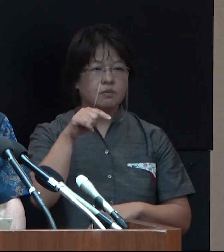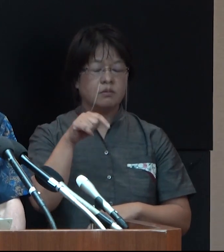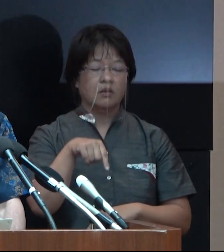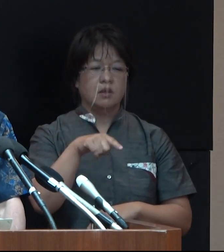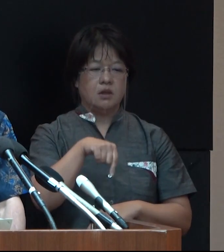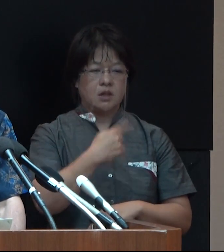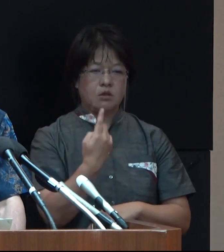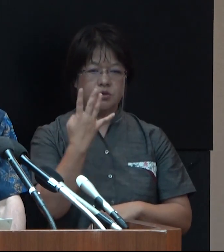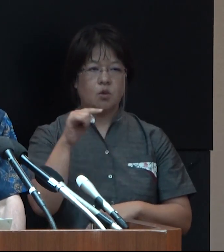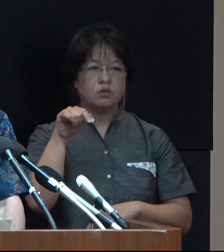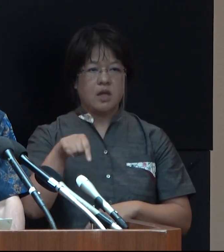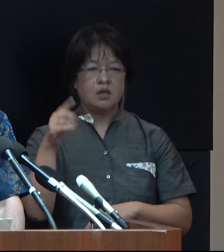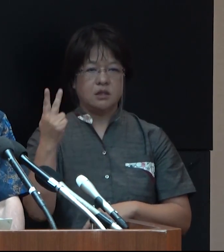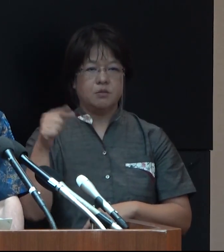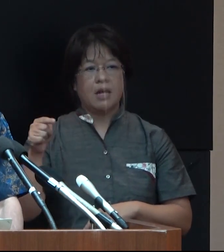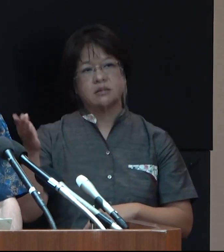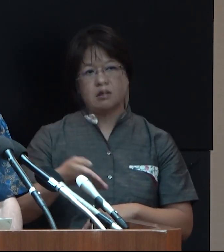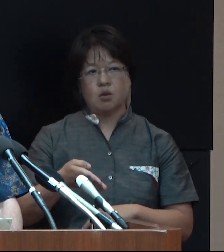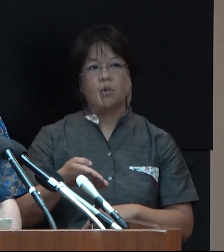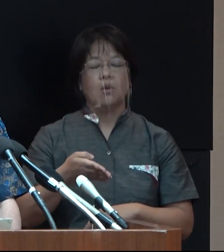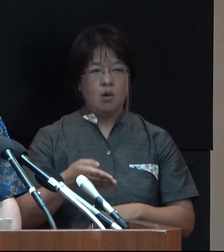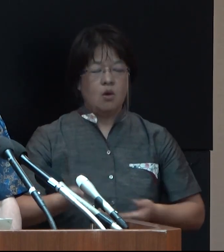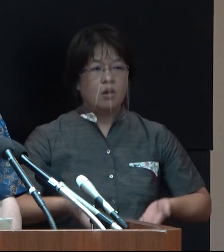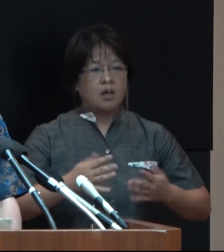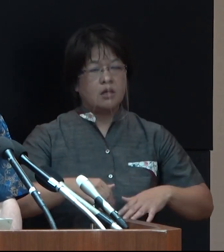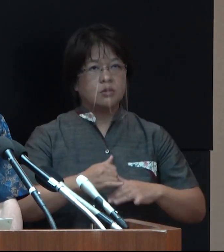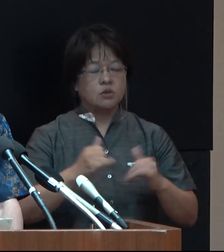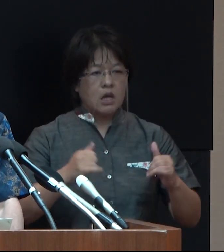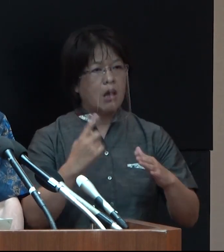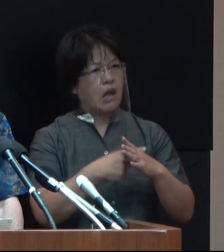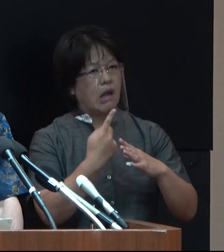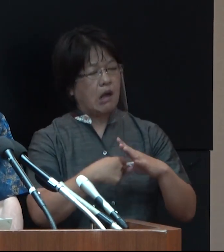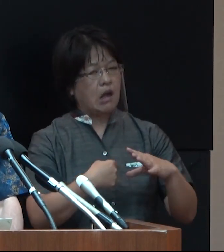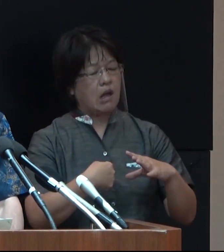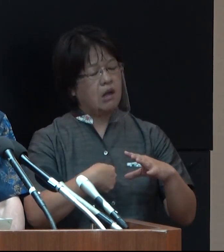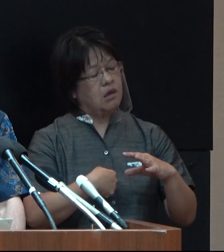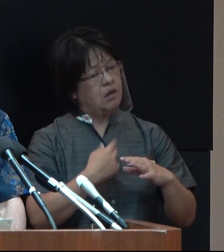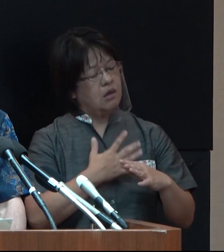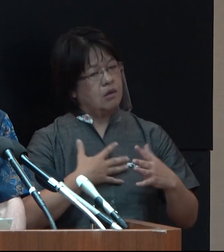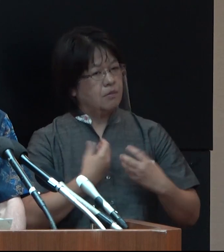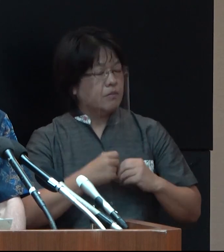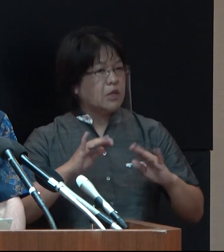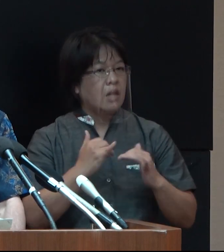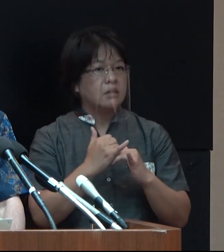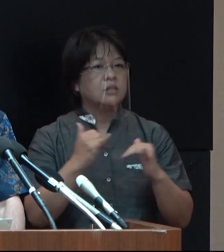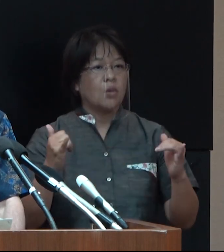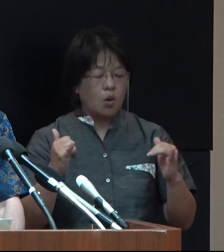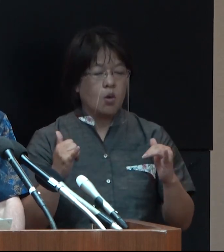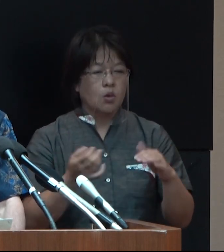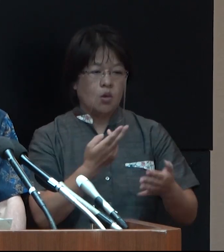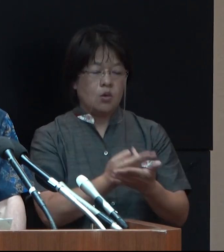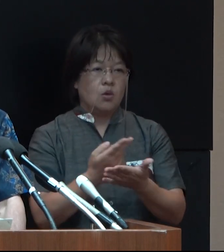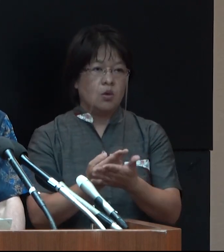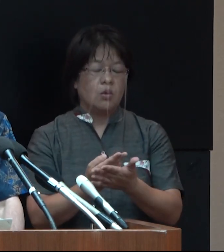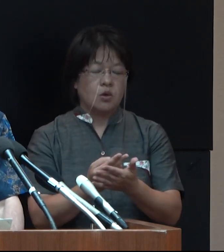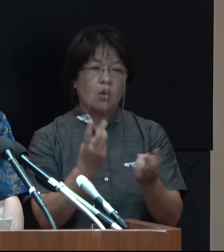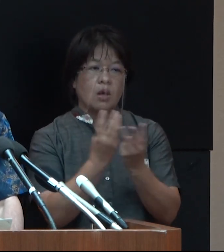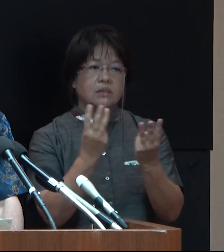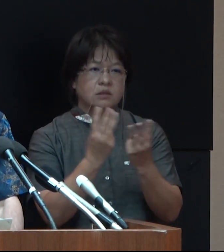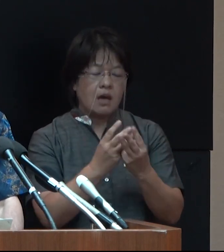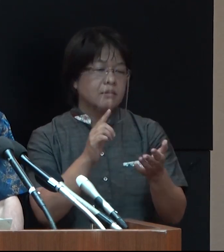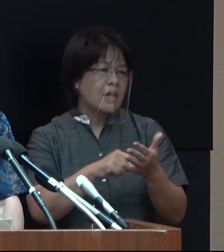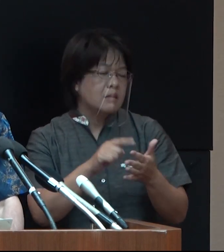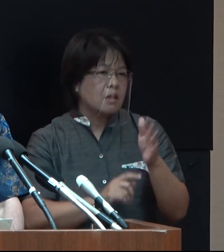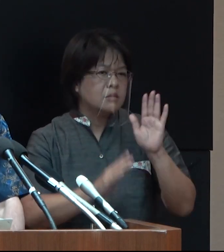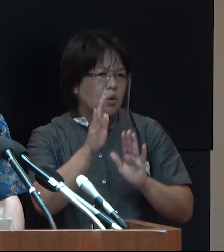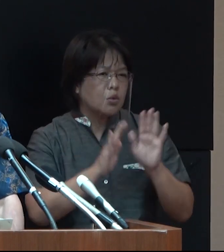104.2% となっており、軽症者、無症状者用の宿泊療養施設を含めた病床の数が逼迫している状